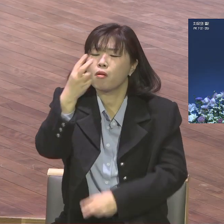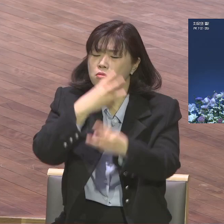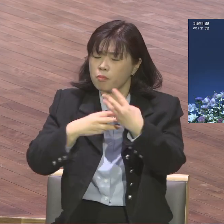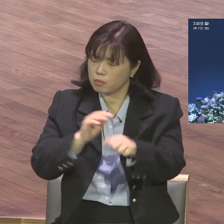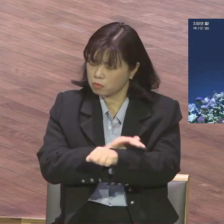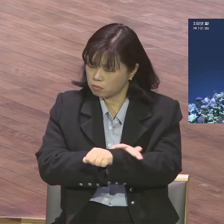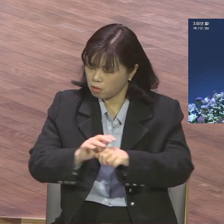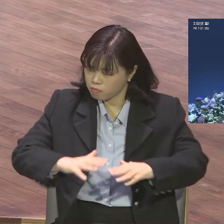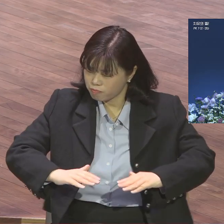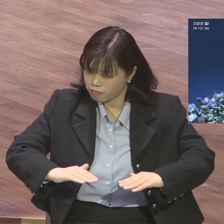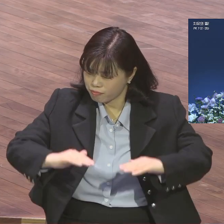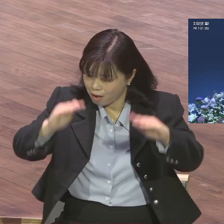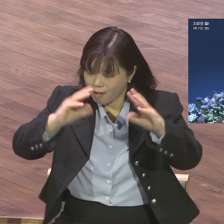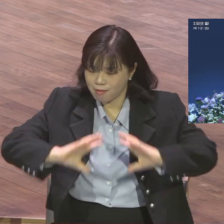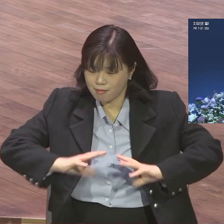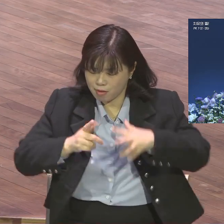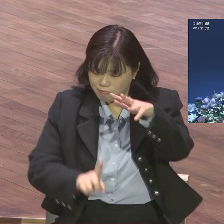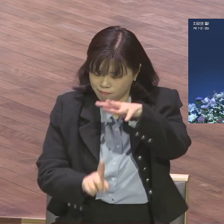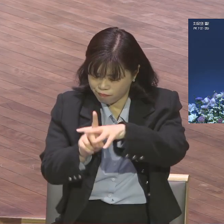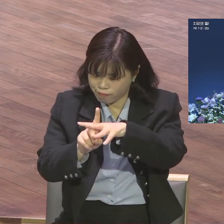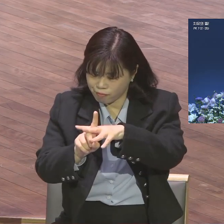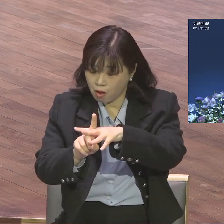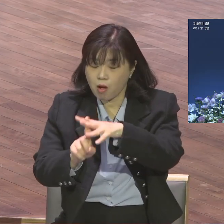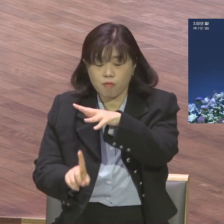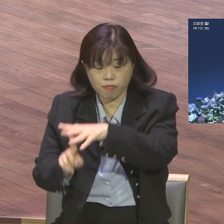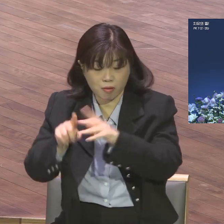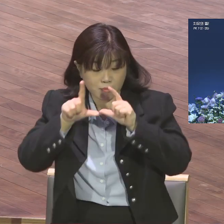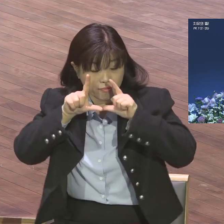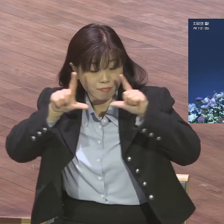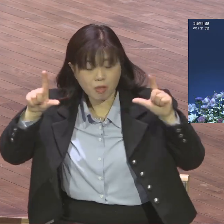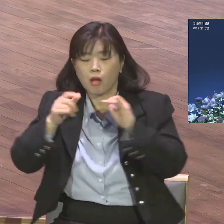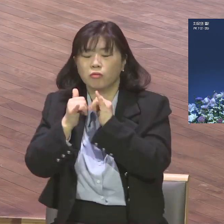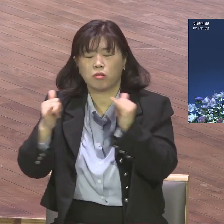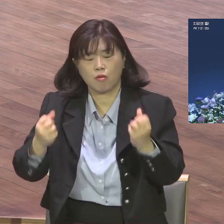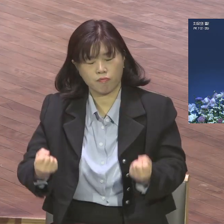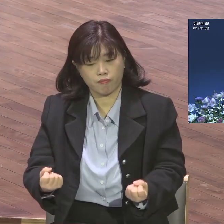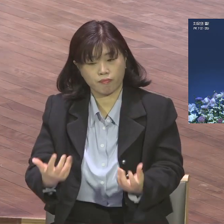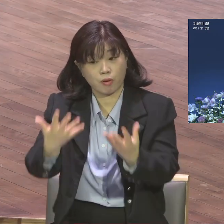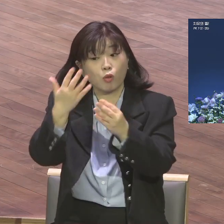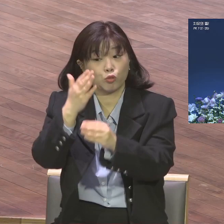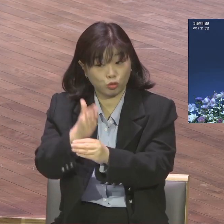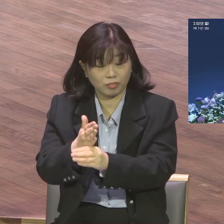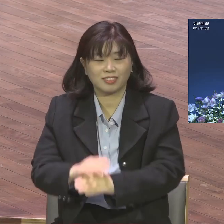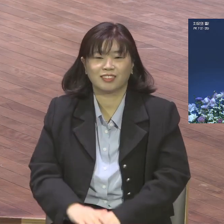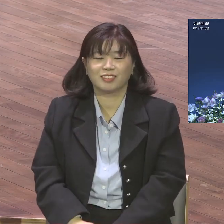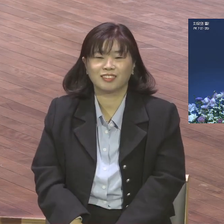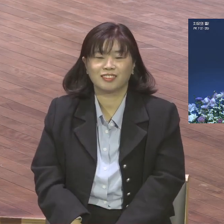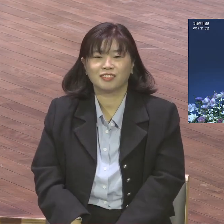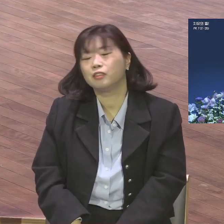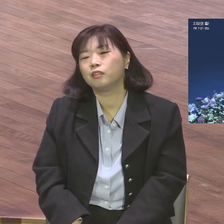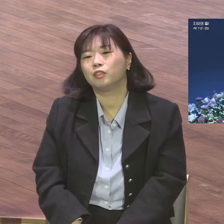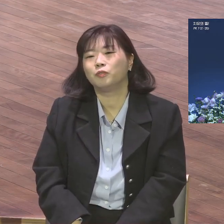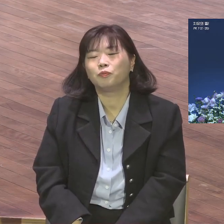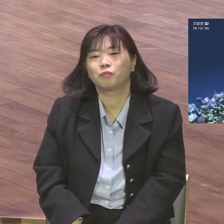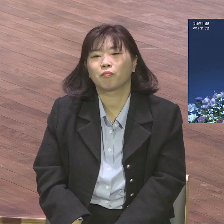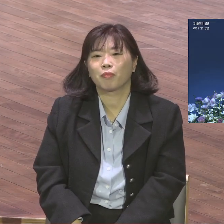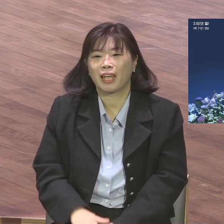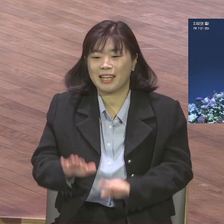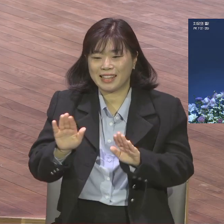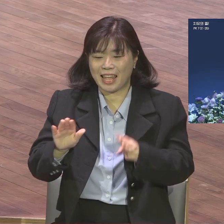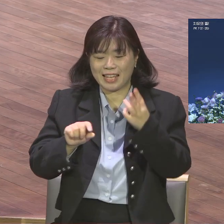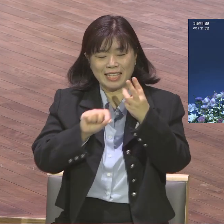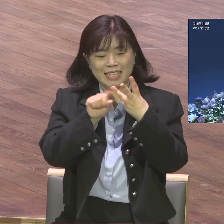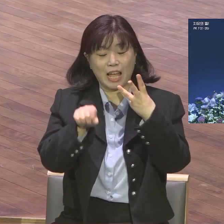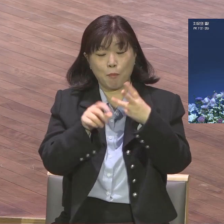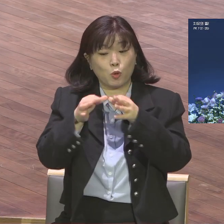지난 한 달 동안에 미국 알류 또 박사원을 하고 그걸 시작으로 파키스탄 캠프